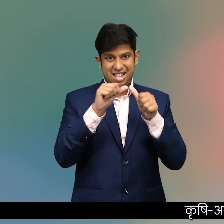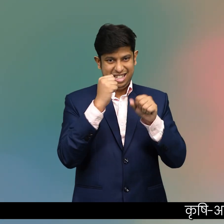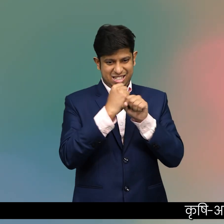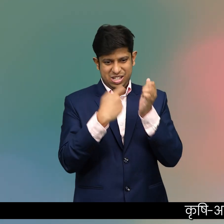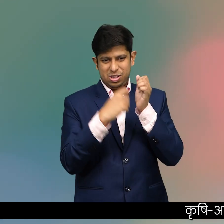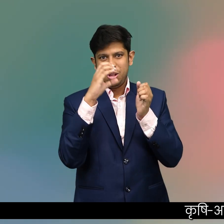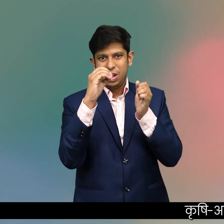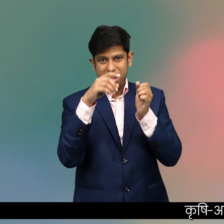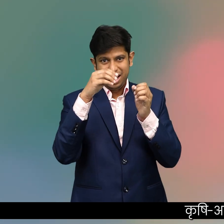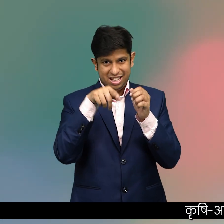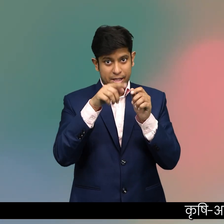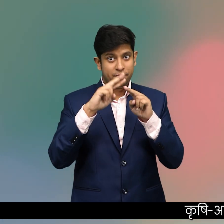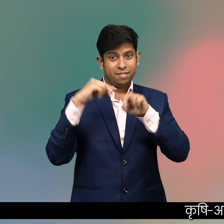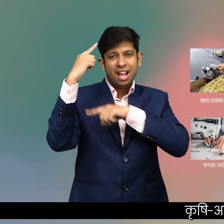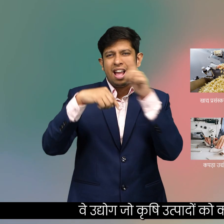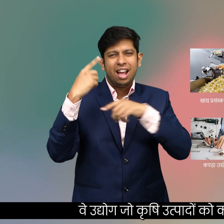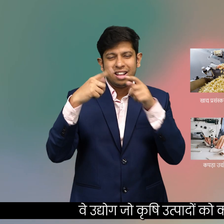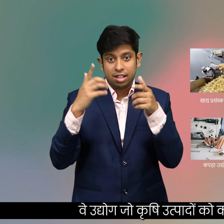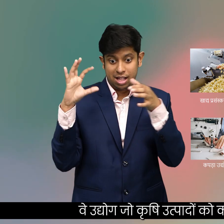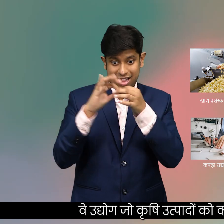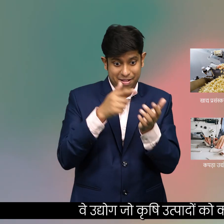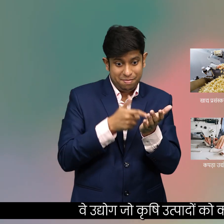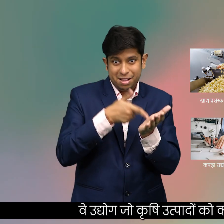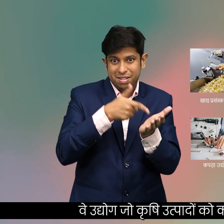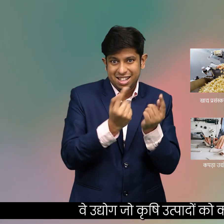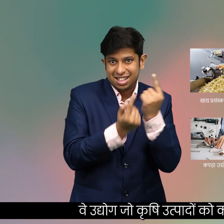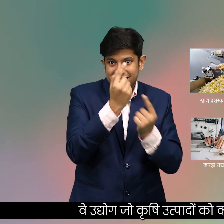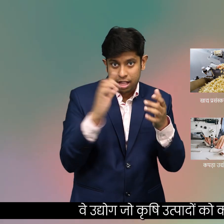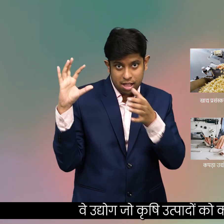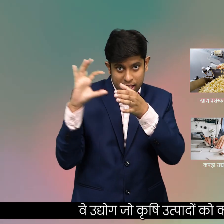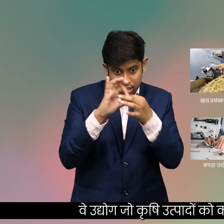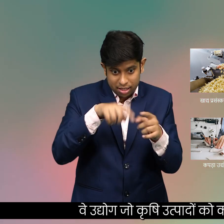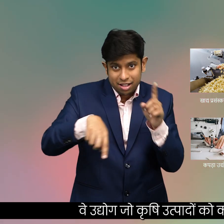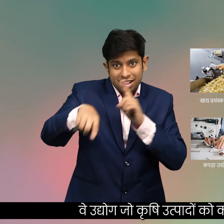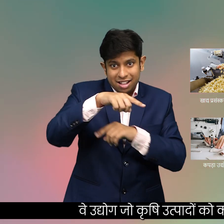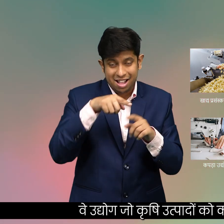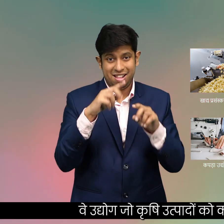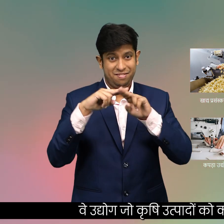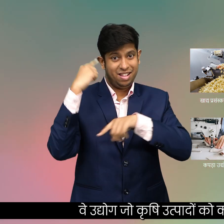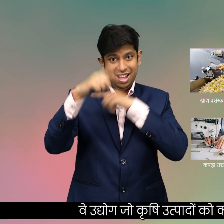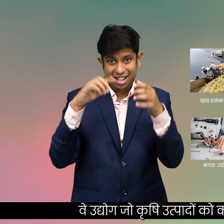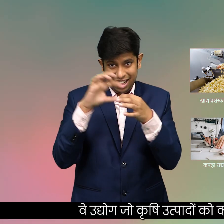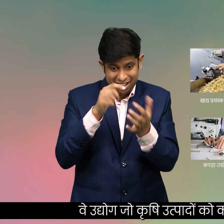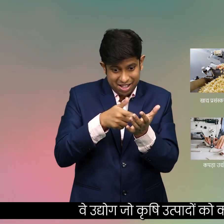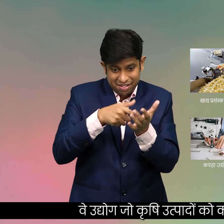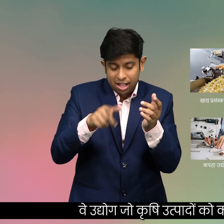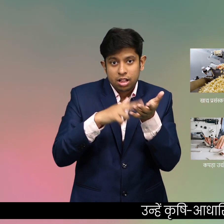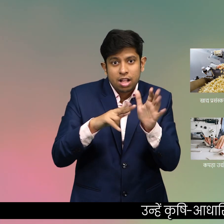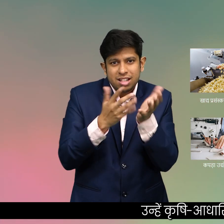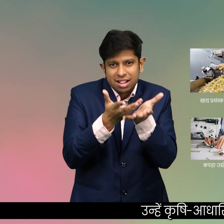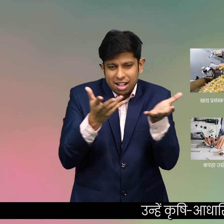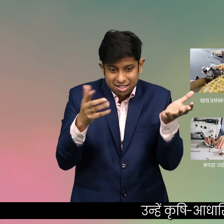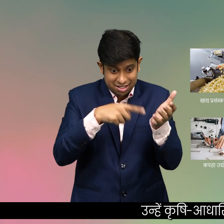कृषि आधारित उद्योग: वे उद्योग जो कृषि उत्पादों को कच्चे माल के रूप में उपयोग करते